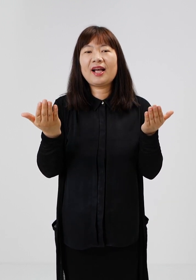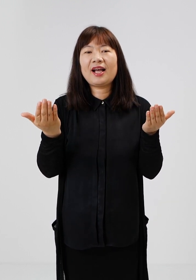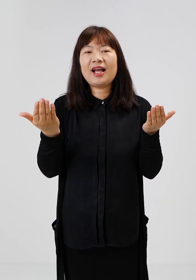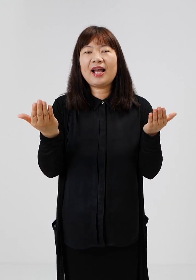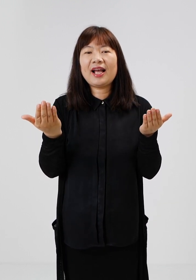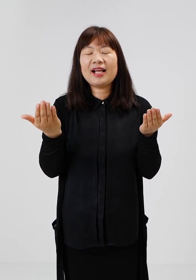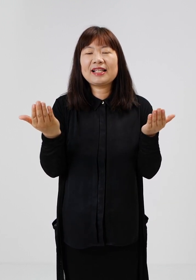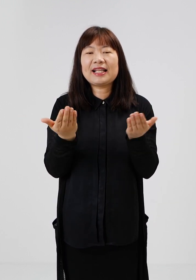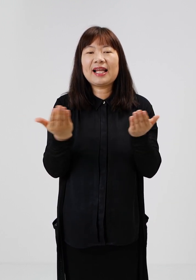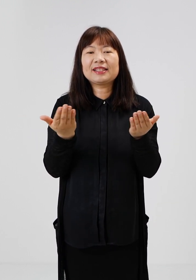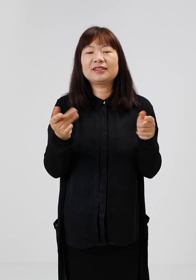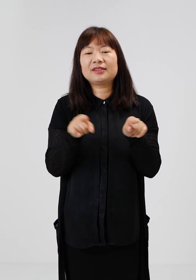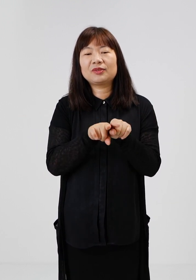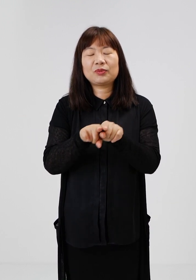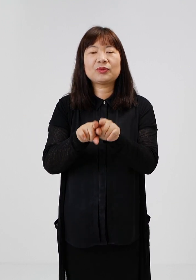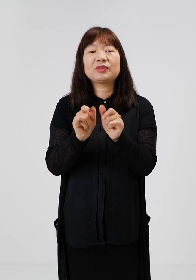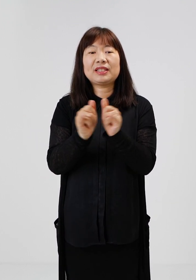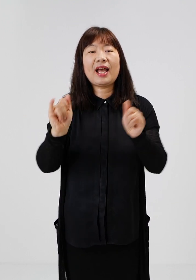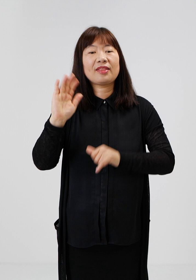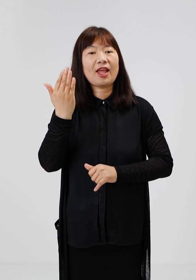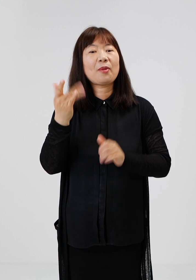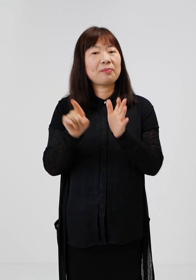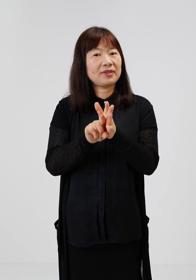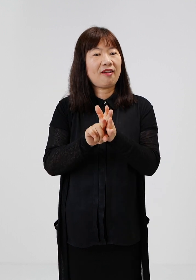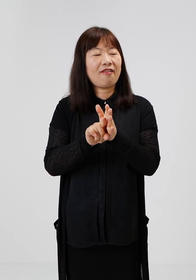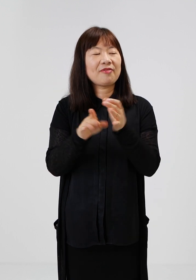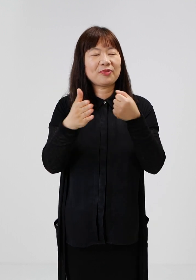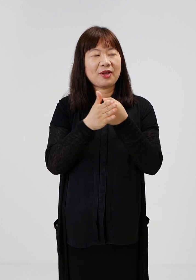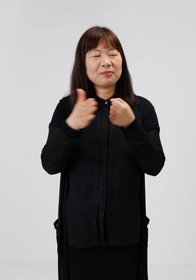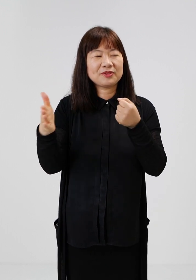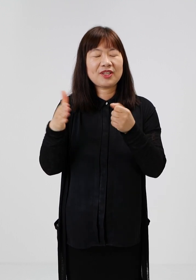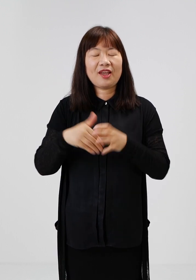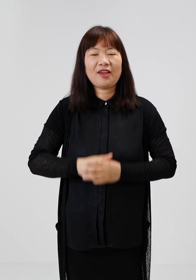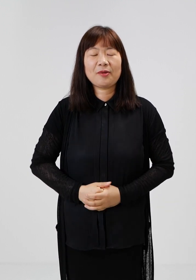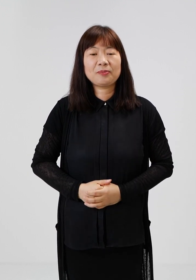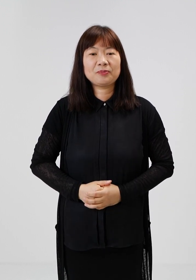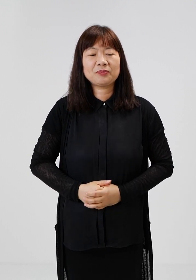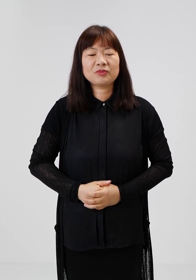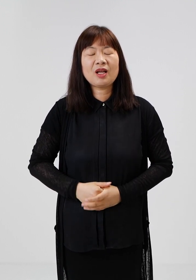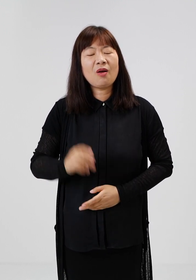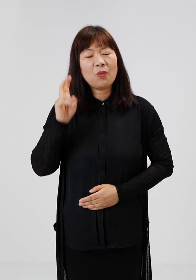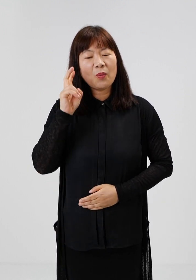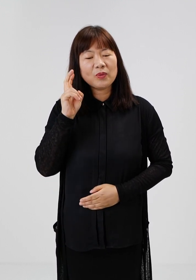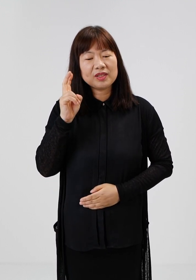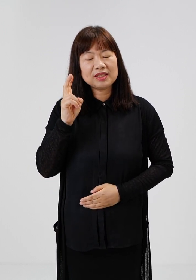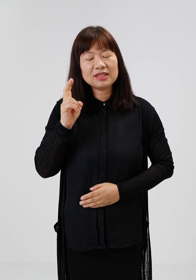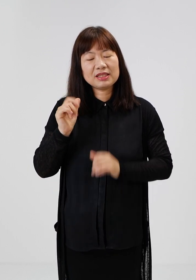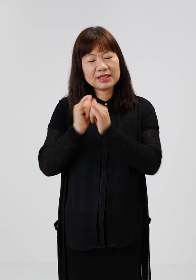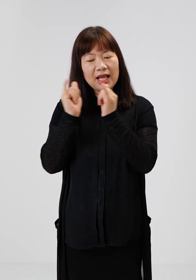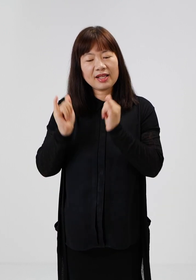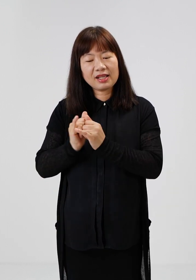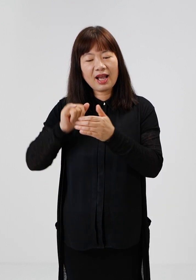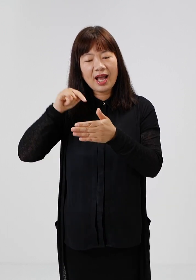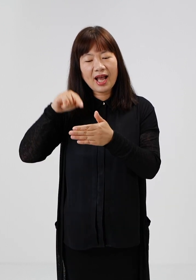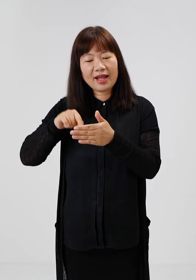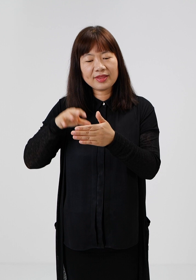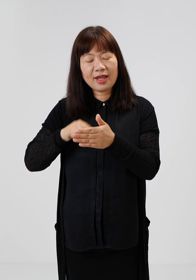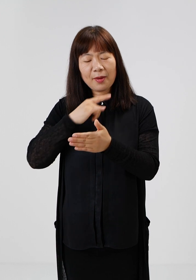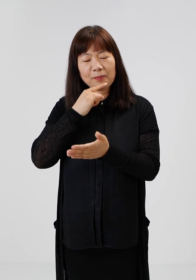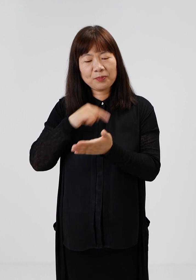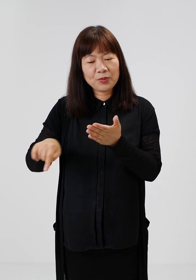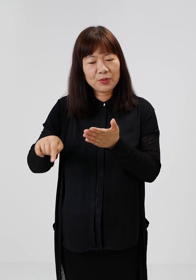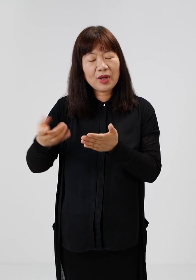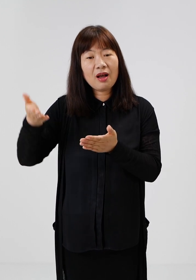저는 확신합니다. 그것 때문에 불이익이 될지라도 예배를 삶의